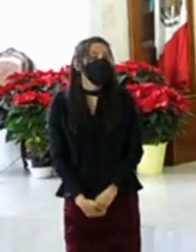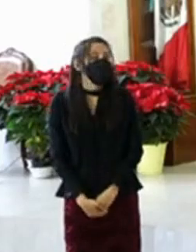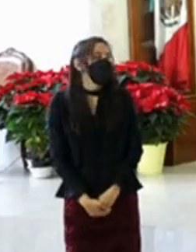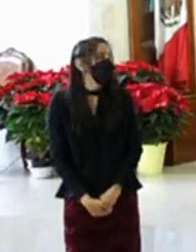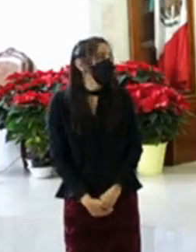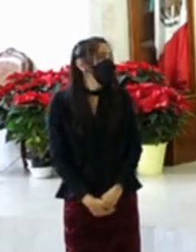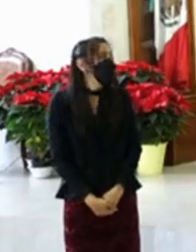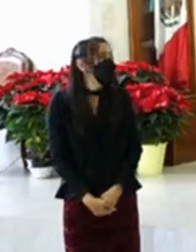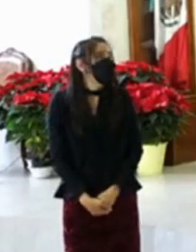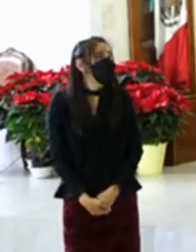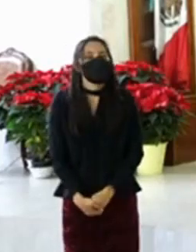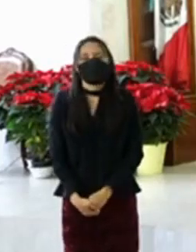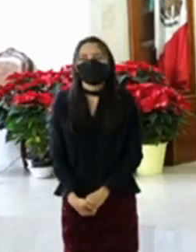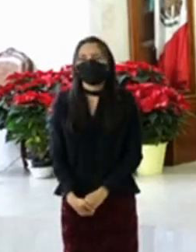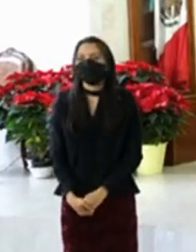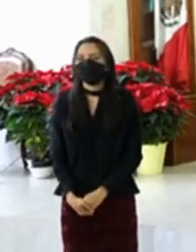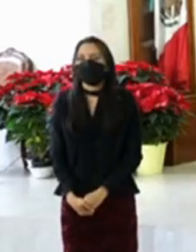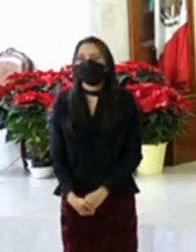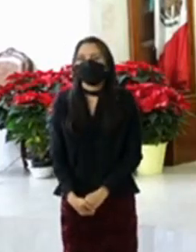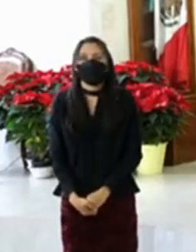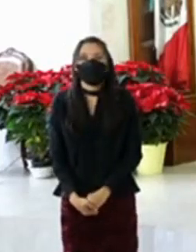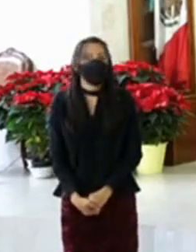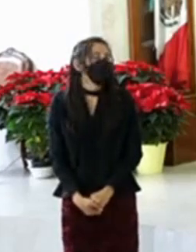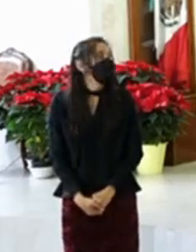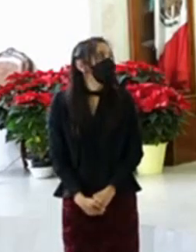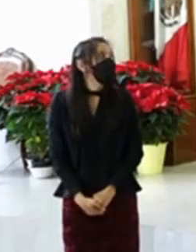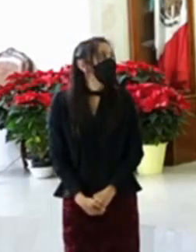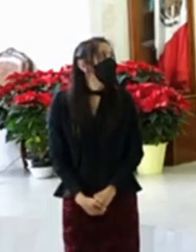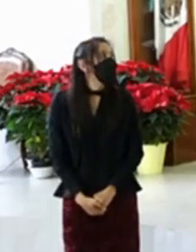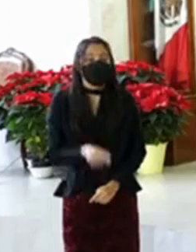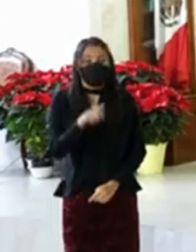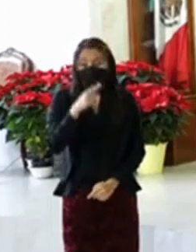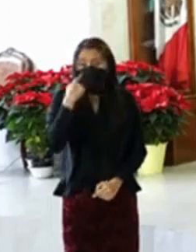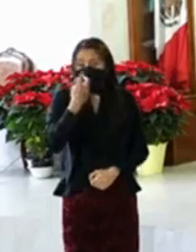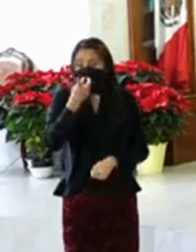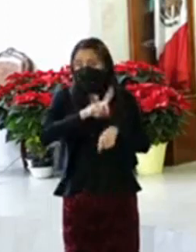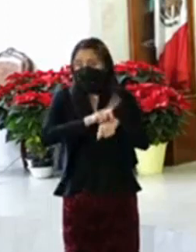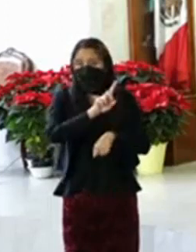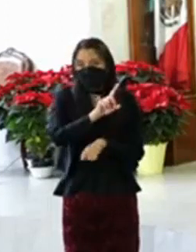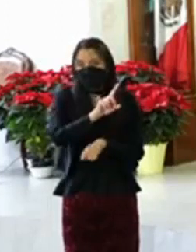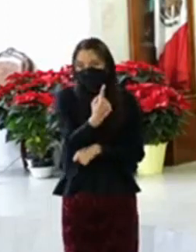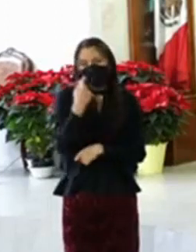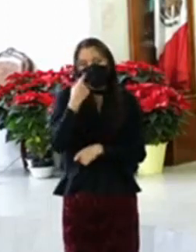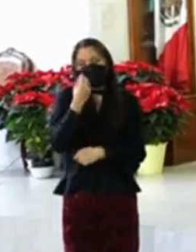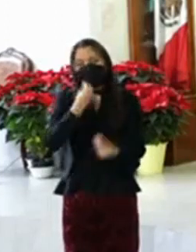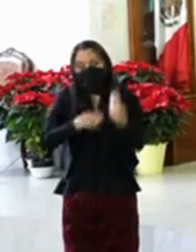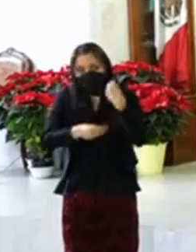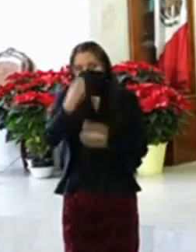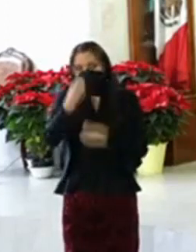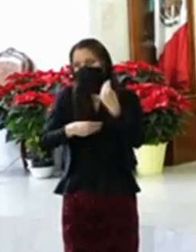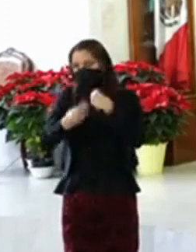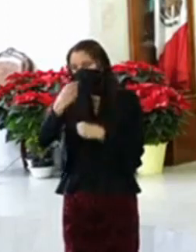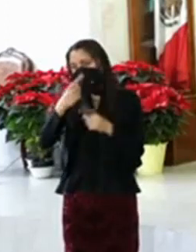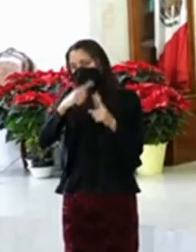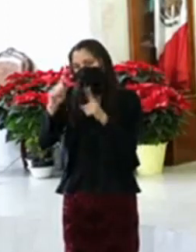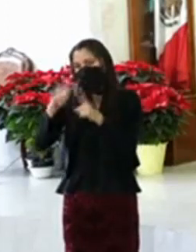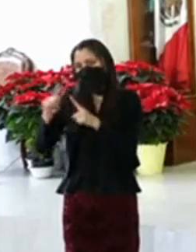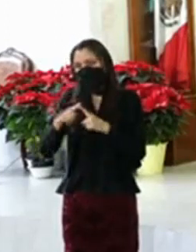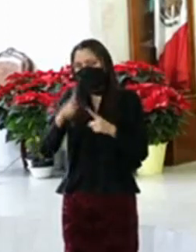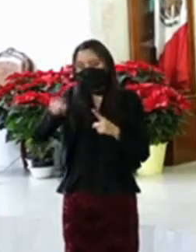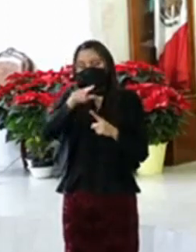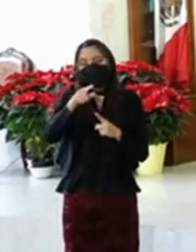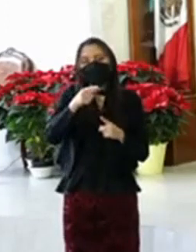La comida a veces igualmente. Ah, pero la cena, cuando ya hay quietud, cuando